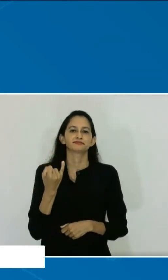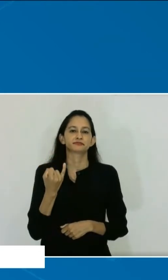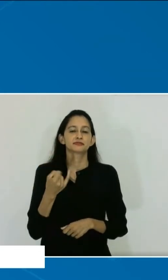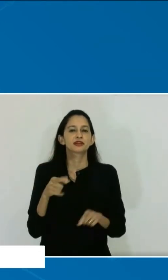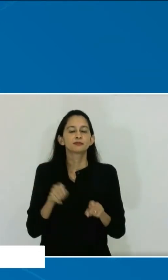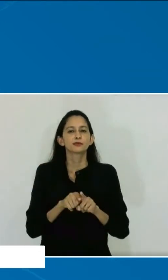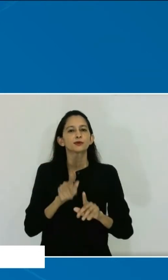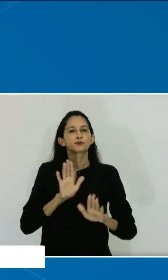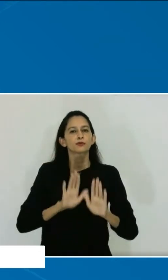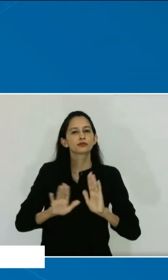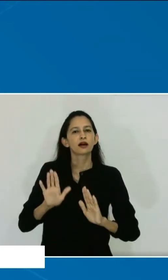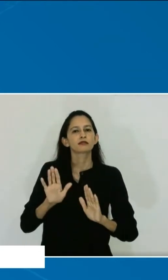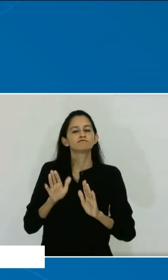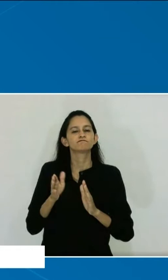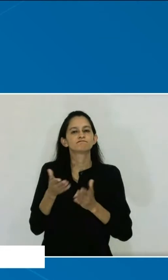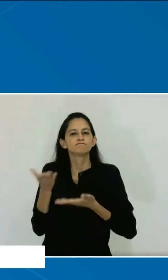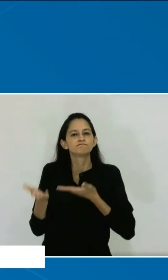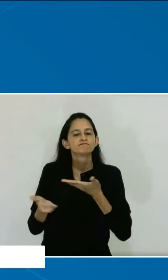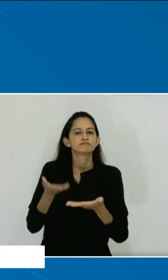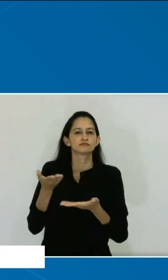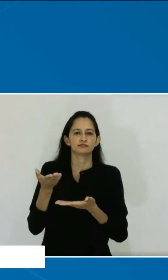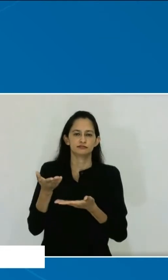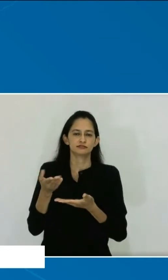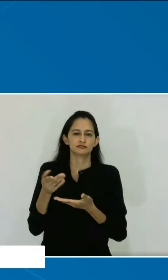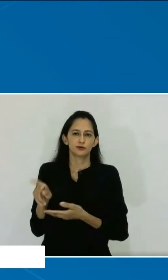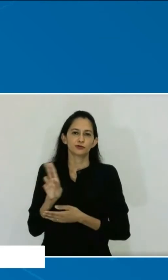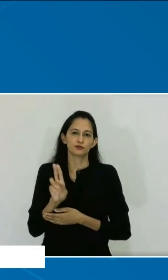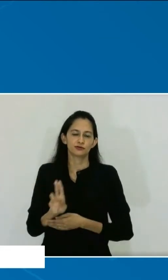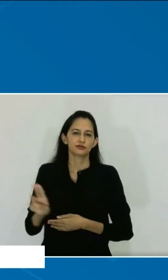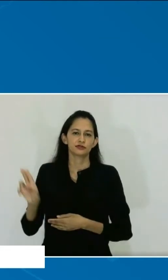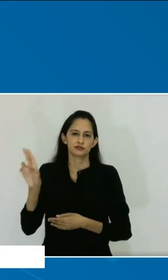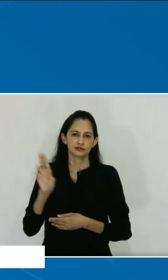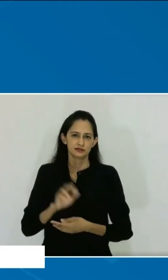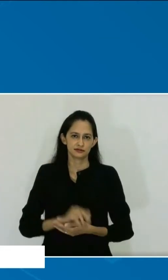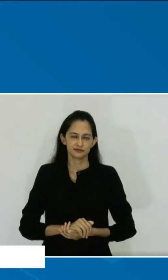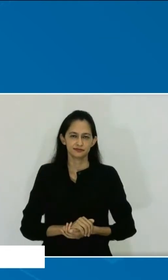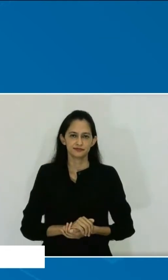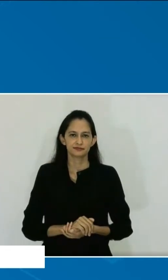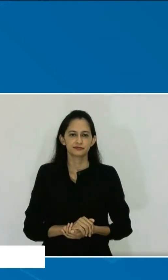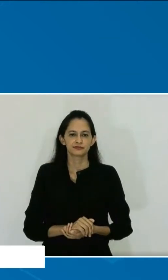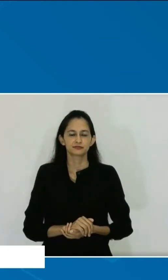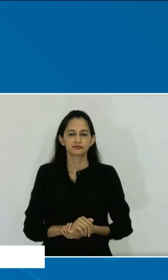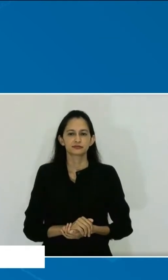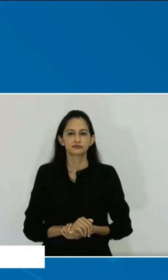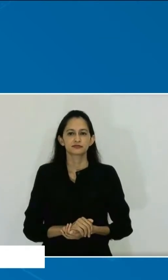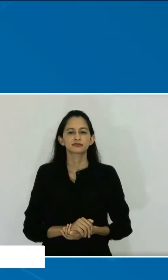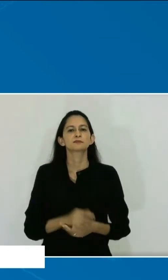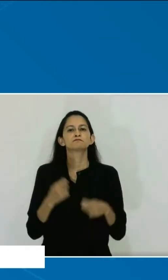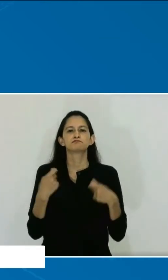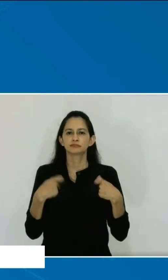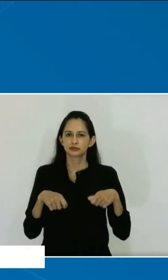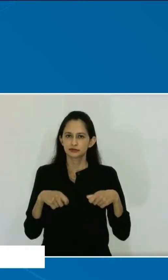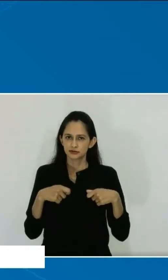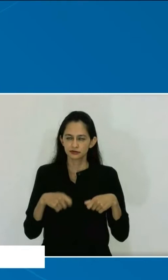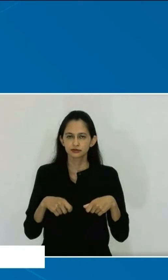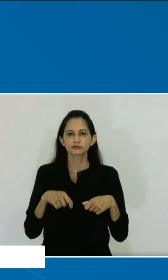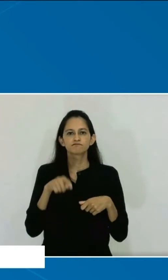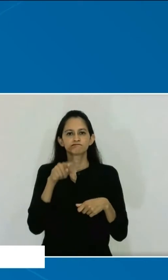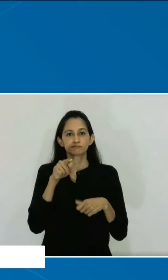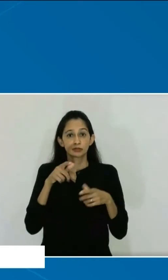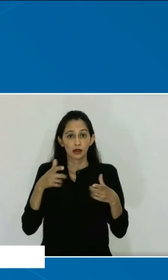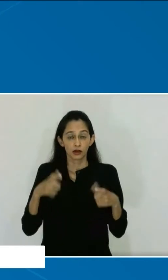e do zelo que eles têm por esse patrimônio estratégico da nossa sociedade. né? Então, precisamos ter canais como esse